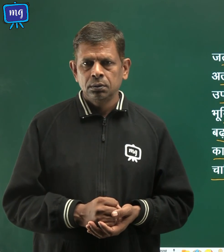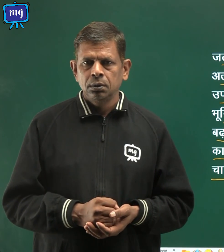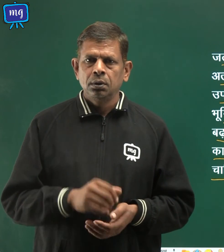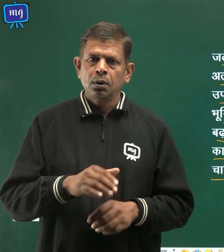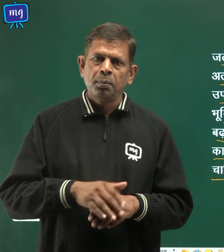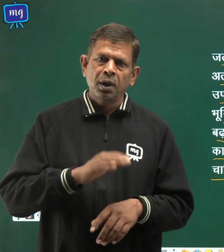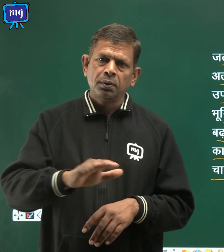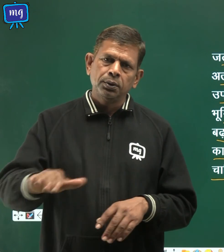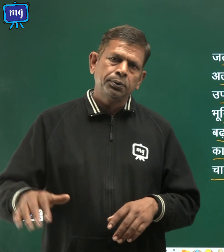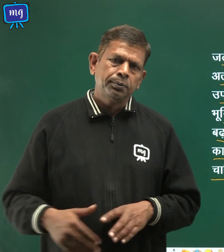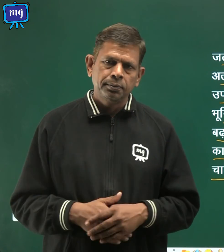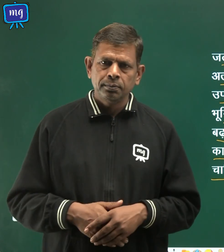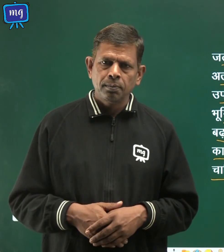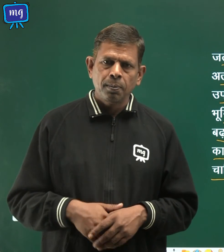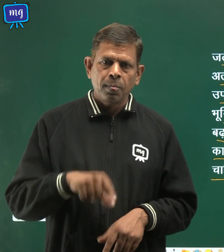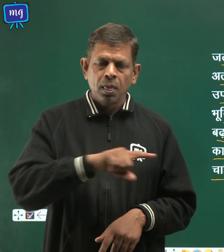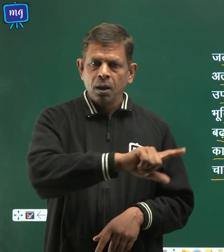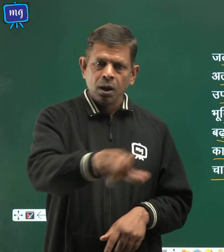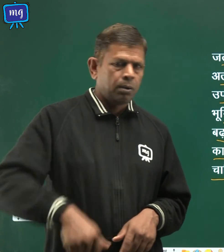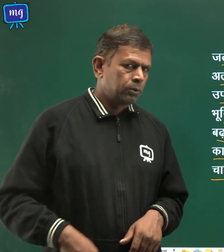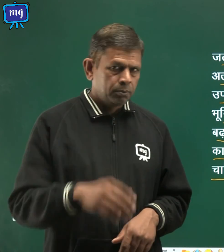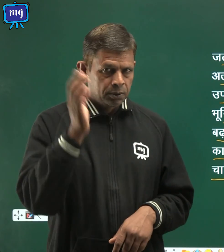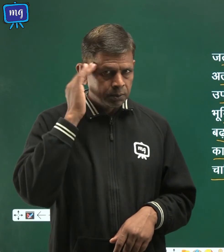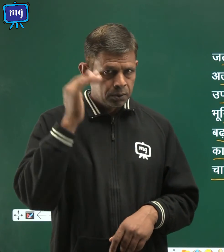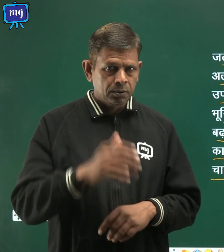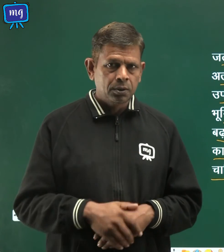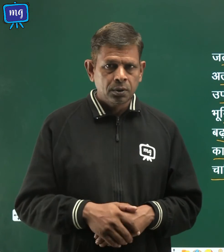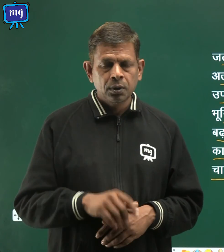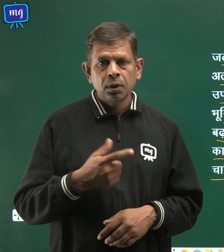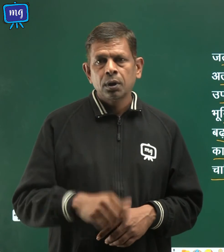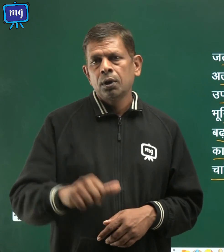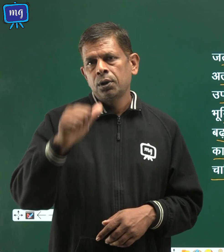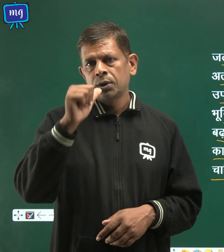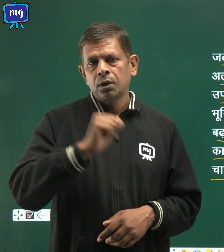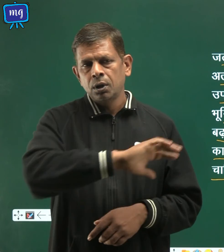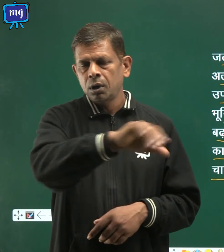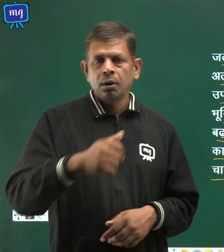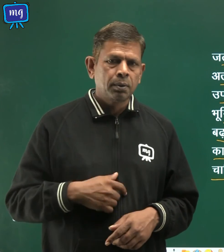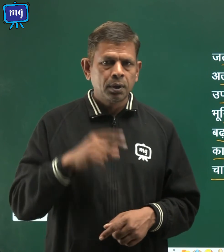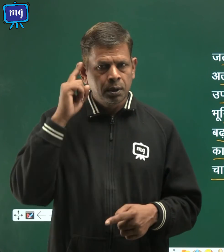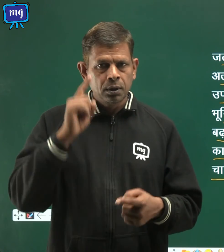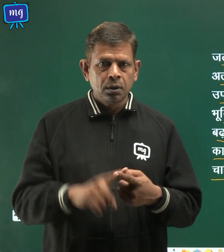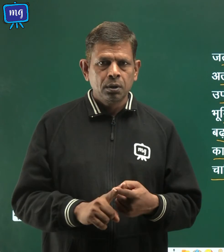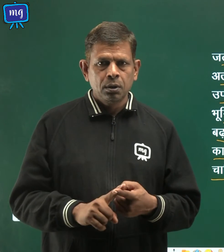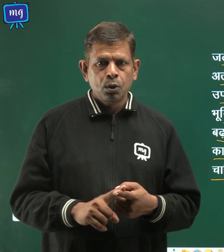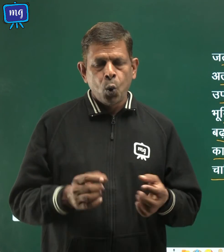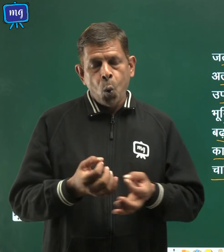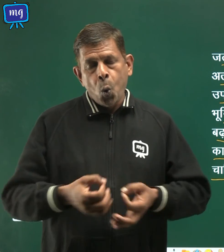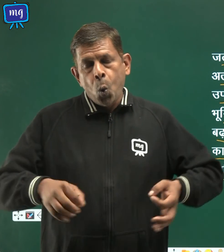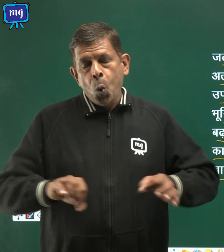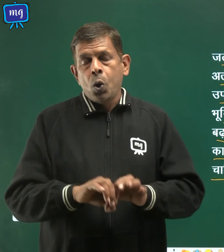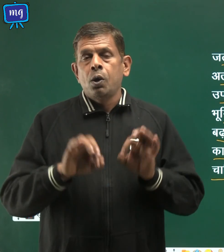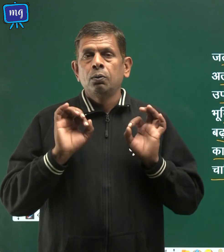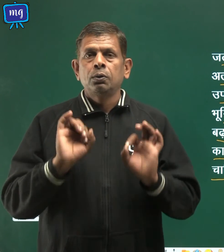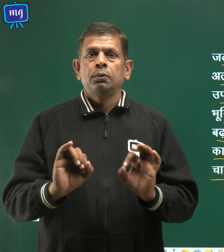तो प्यारे बच्चों, अब आप समझ गए होंगे कि जल हमारे लिए बहुत महत्वपूर्ण है।